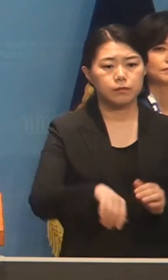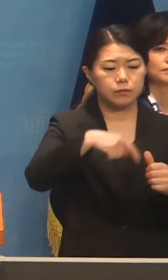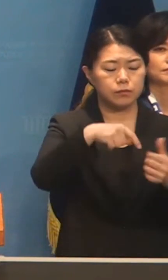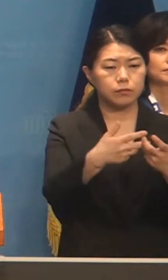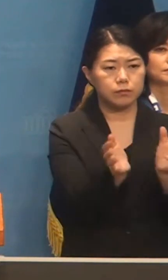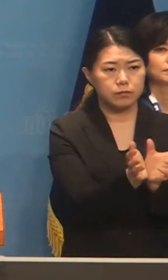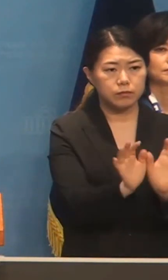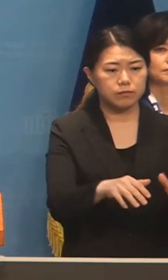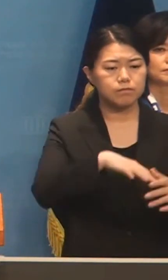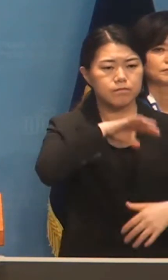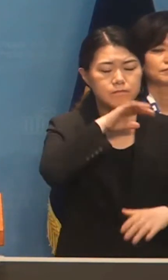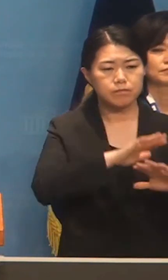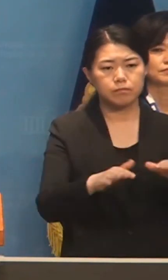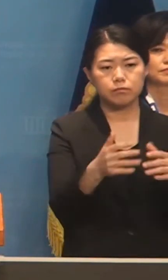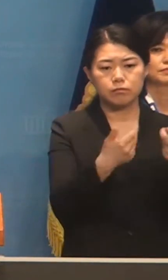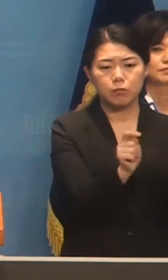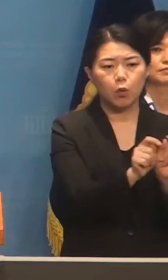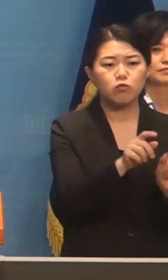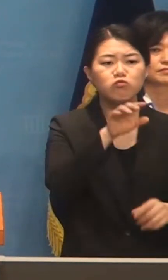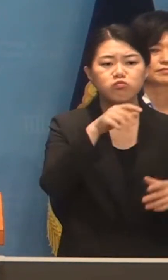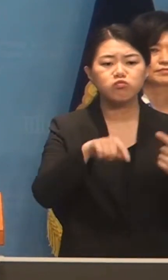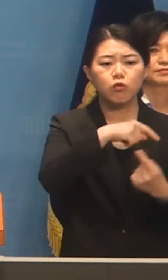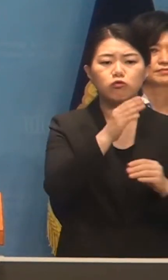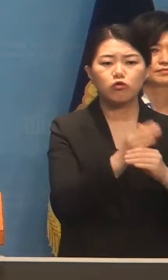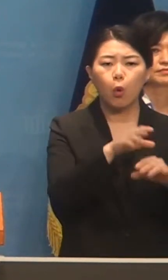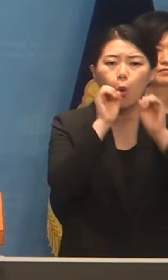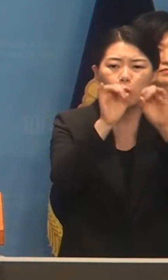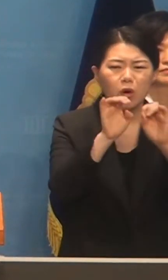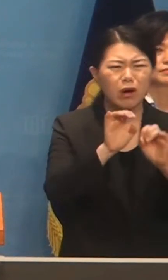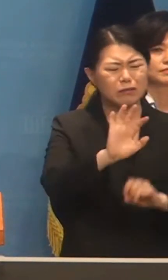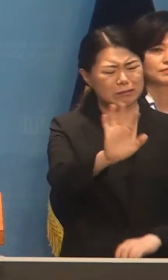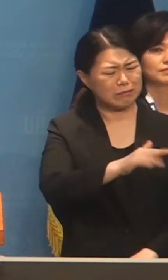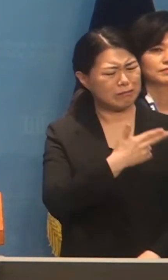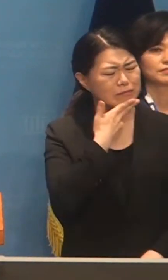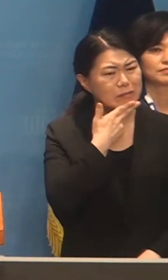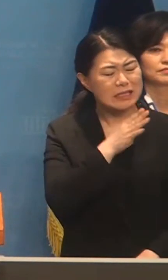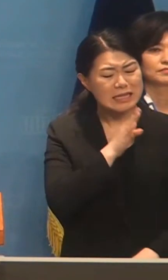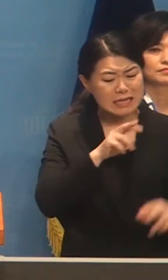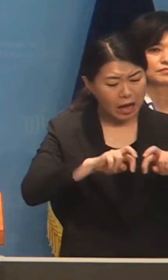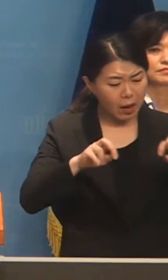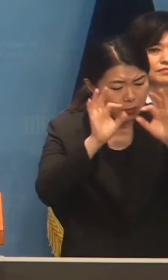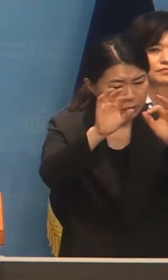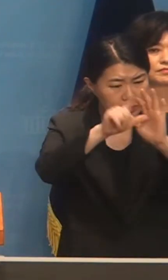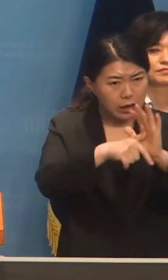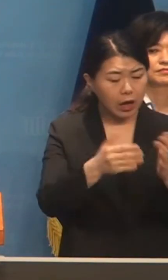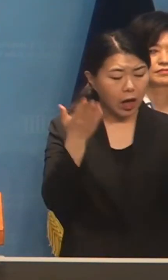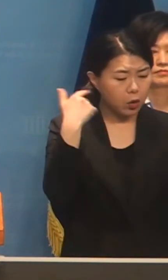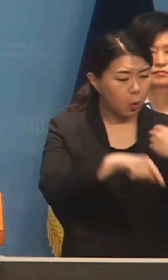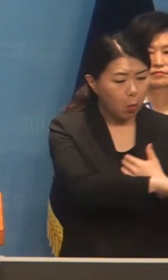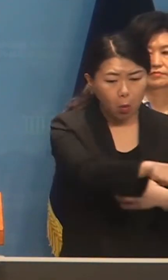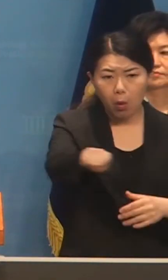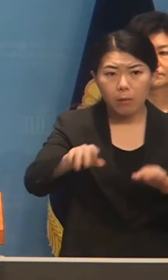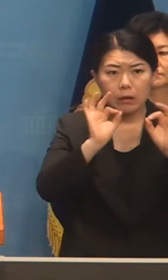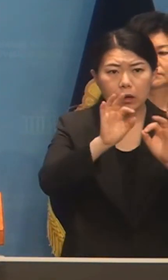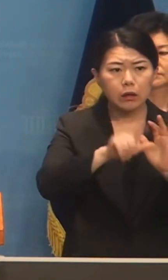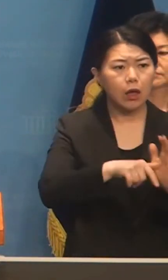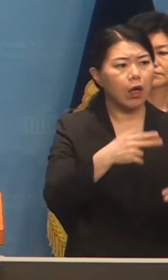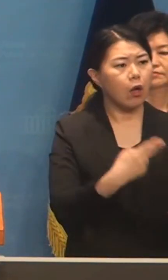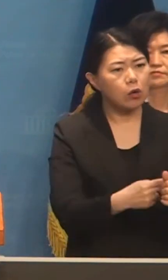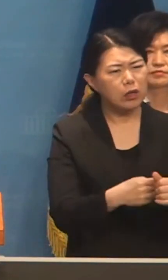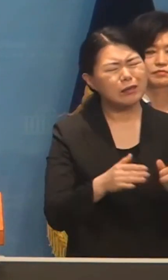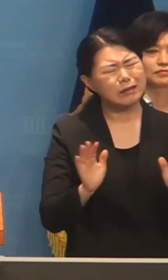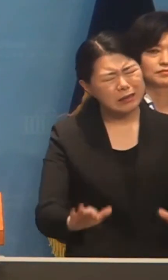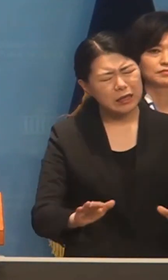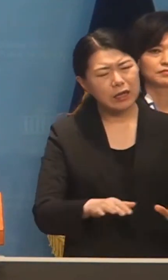교육부는 민원 대응팀을 운영 중이라고 홍보하지만 그렇지 않습니다. 실제로는 대부분의 학교 현장에서 교사들이 여전히